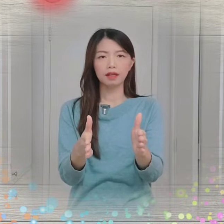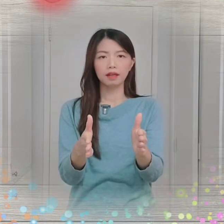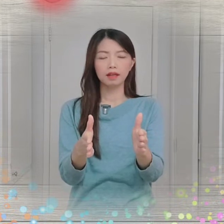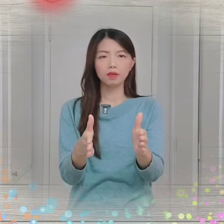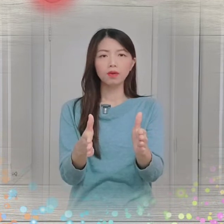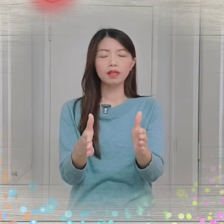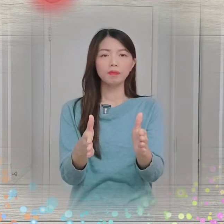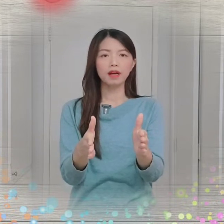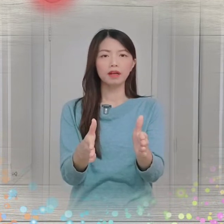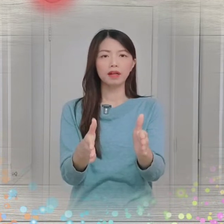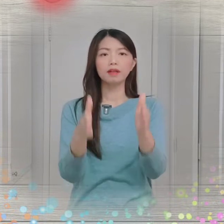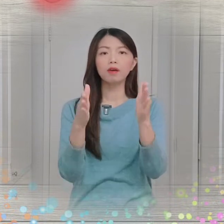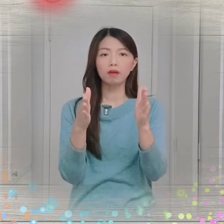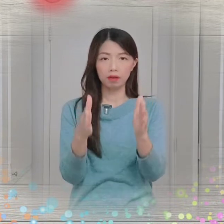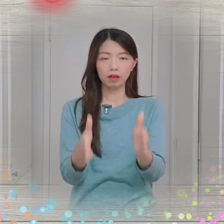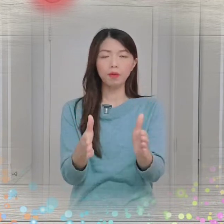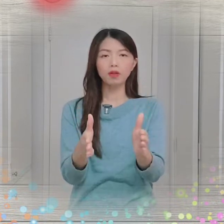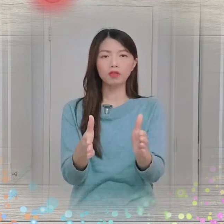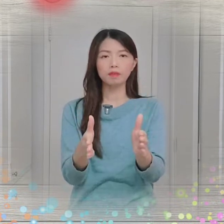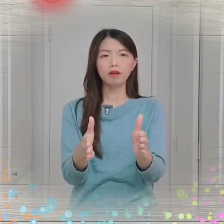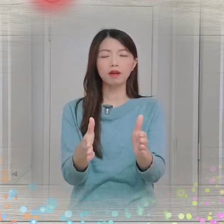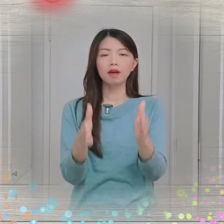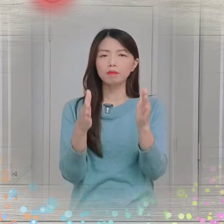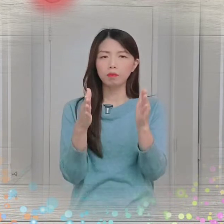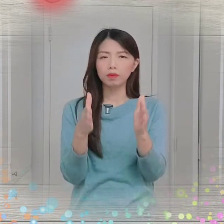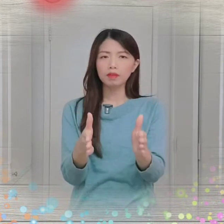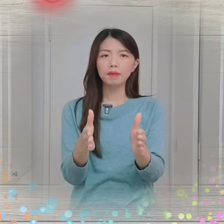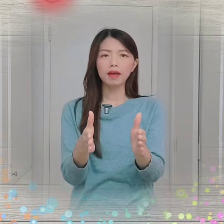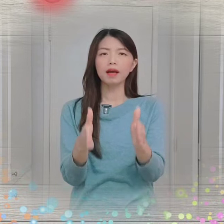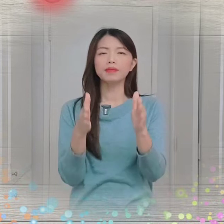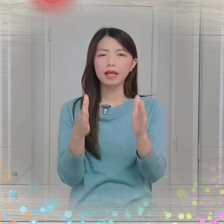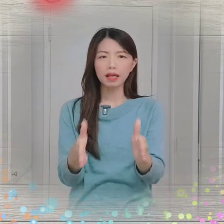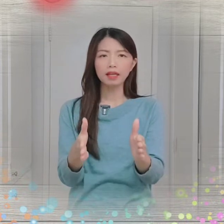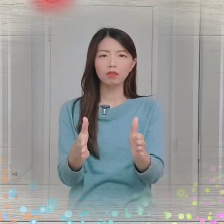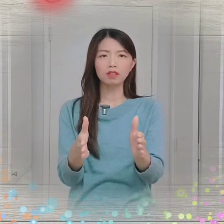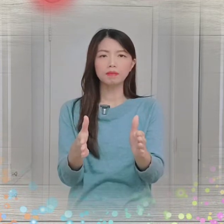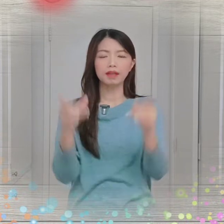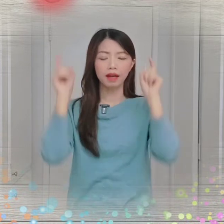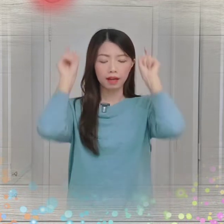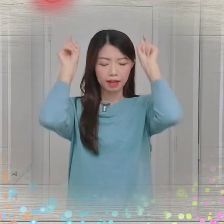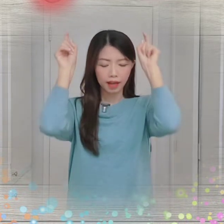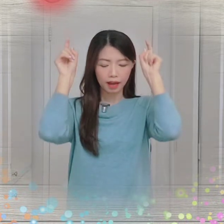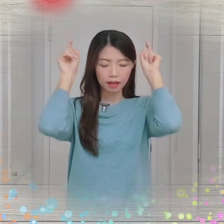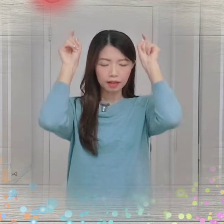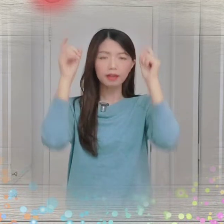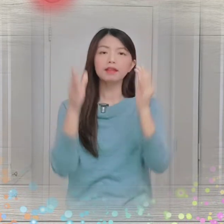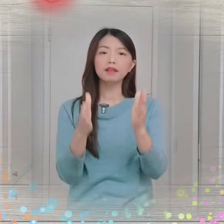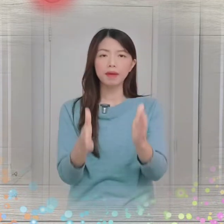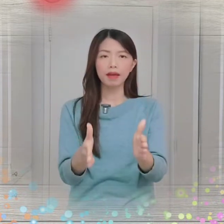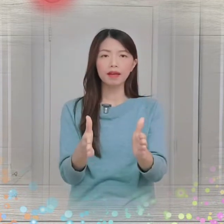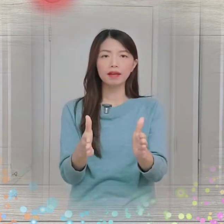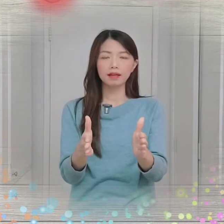손끝이 앞을 향하게 해서 이렇게 표현해주시면 뭐 틈에, 아니면 사이 이런 뜻입니다. 양